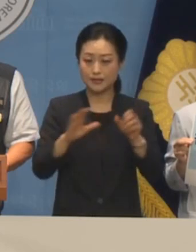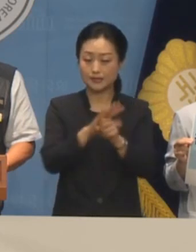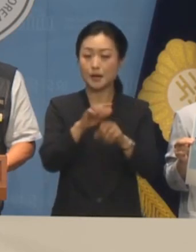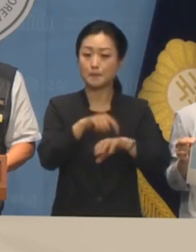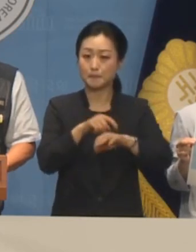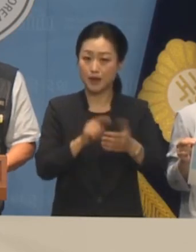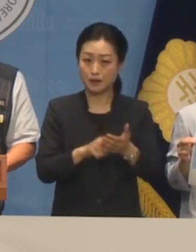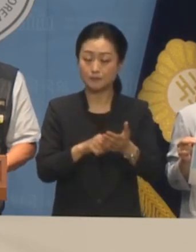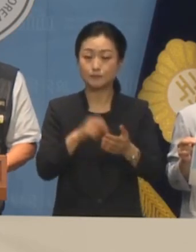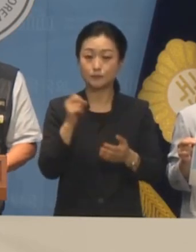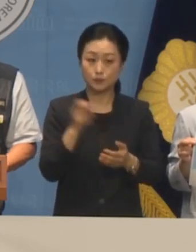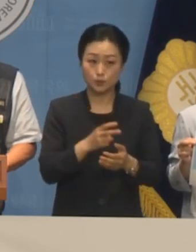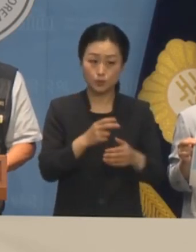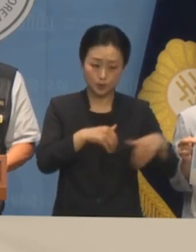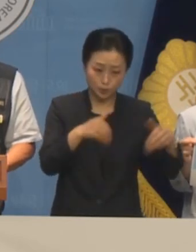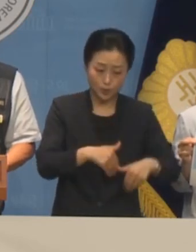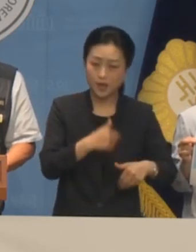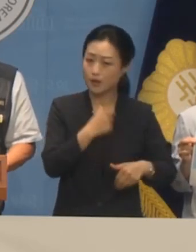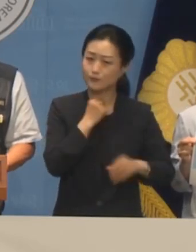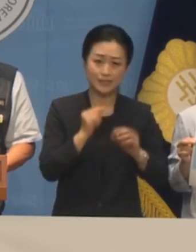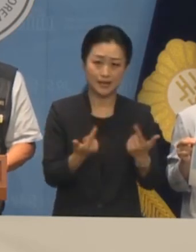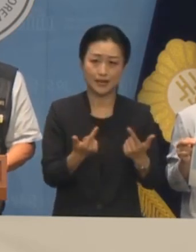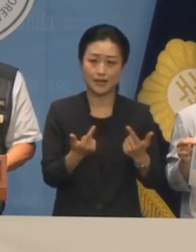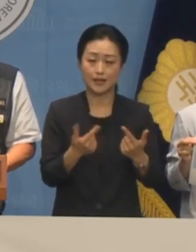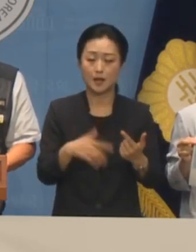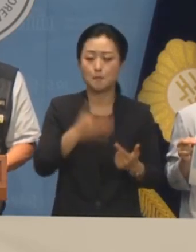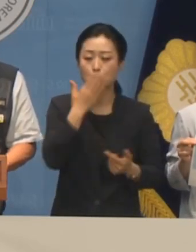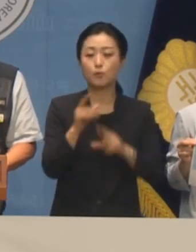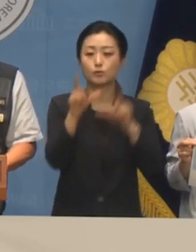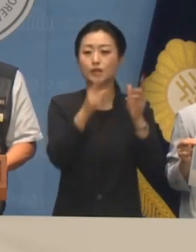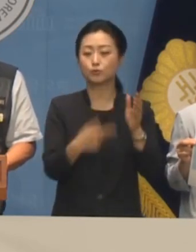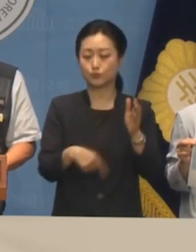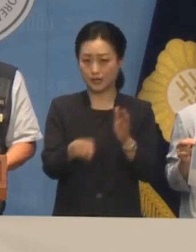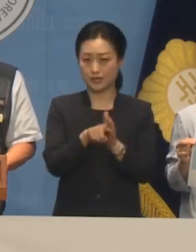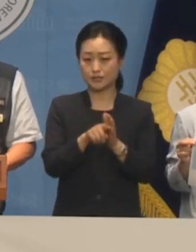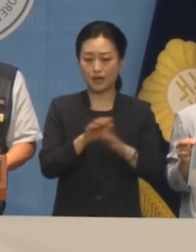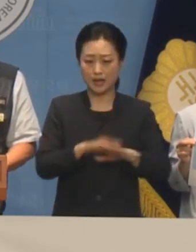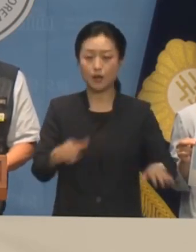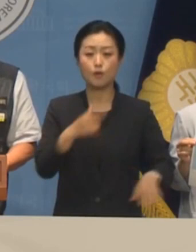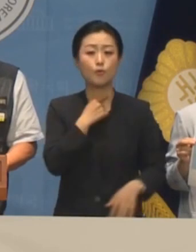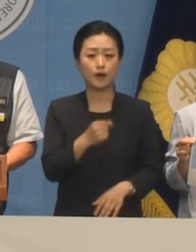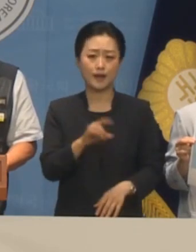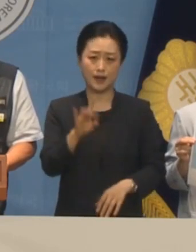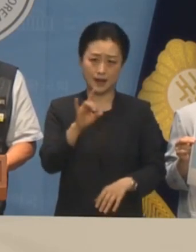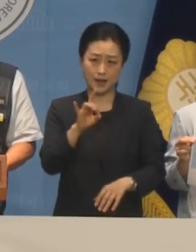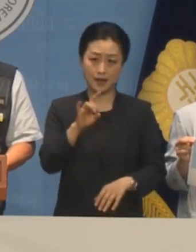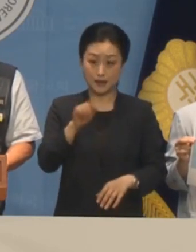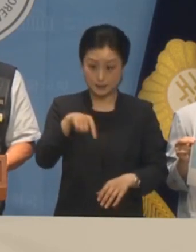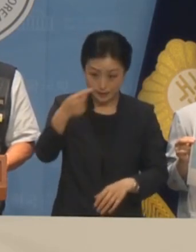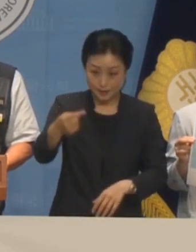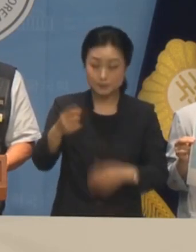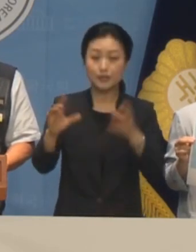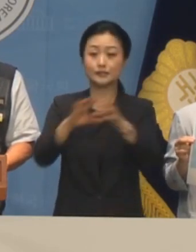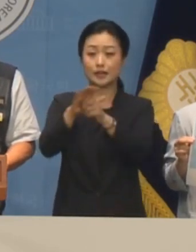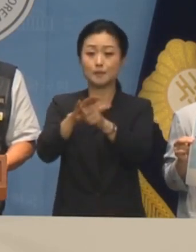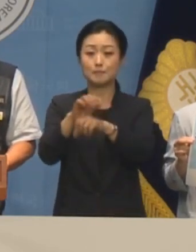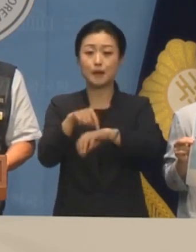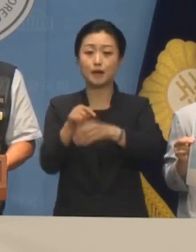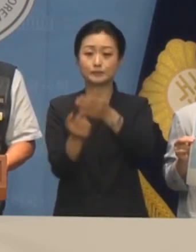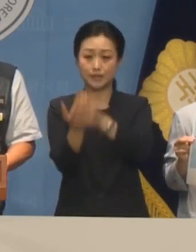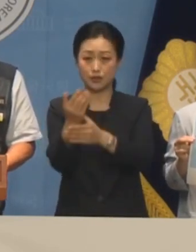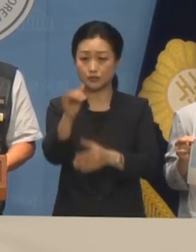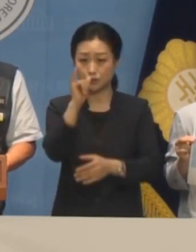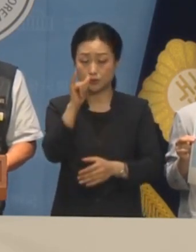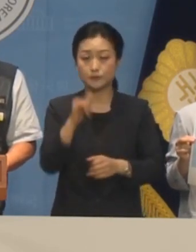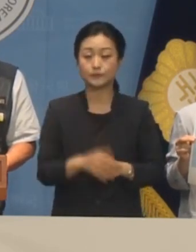뭐고 최소한 노예 취급받지 않고 우선 먹고 사는게 제대로 해결돼야 애국심도 더 생기는 거 아니겠습니까 여러